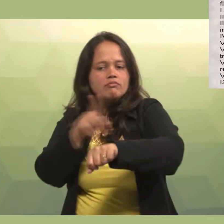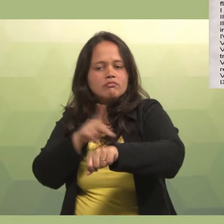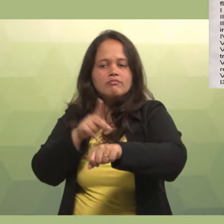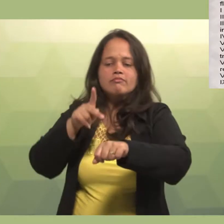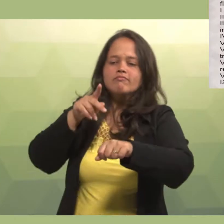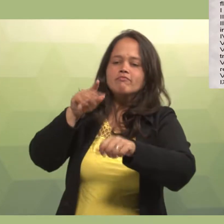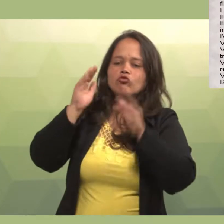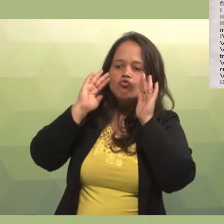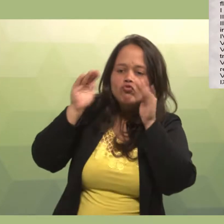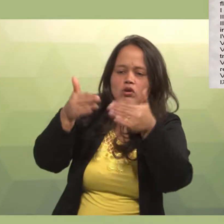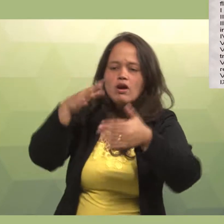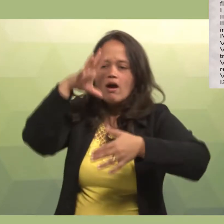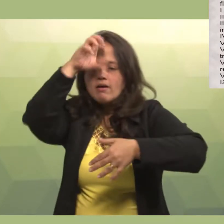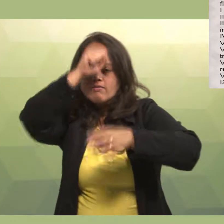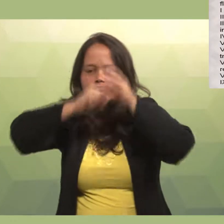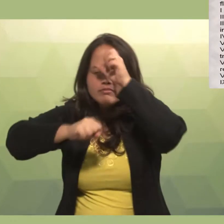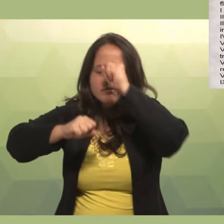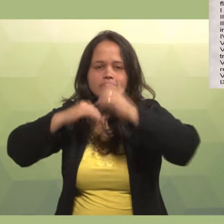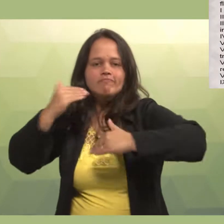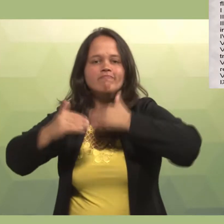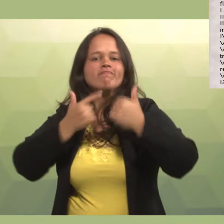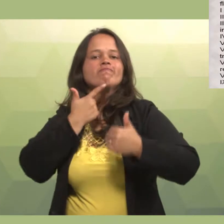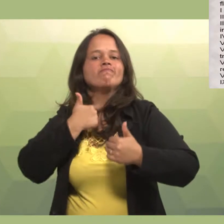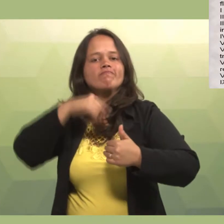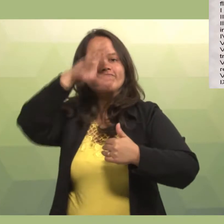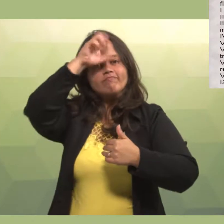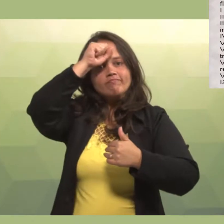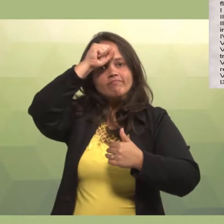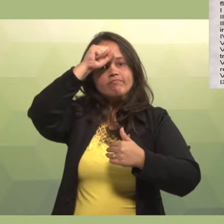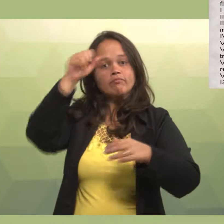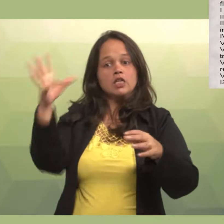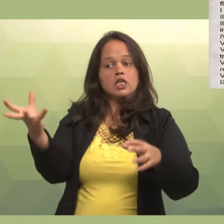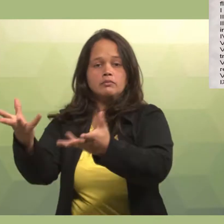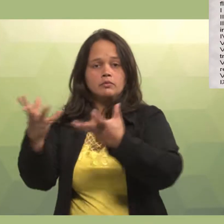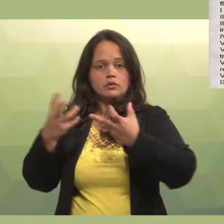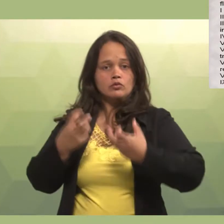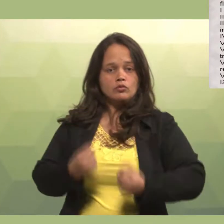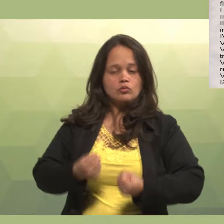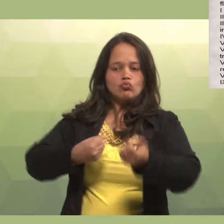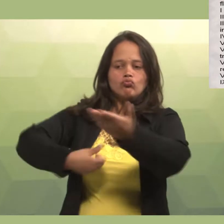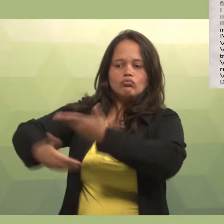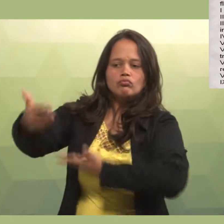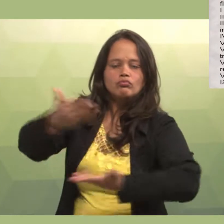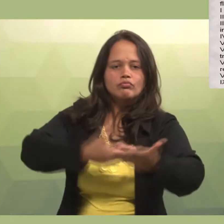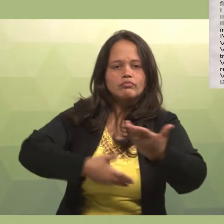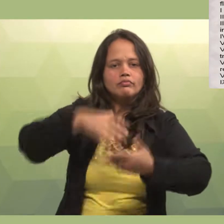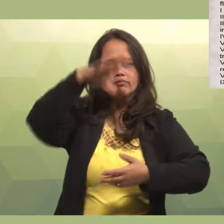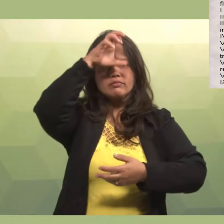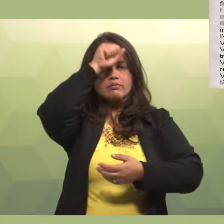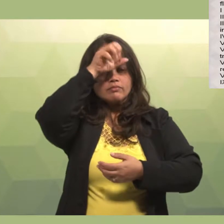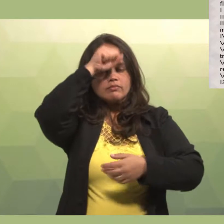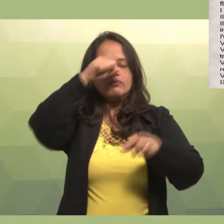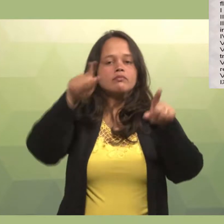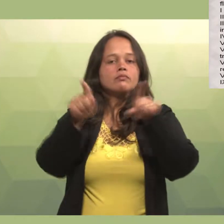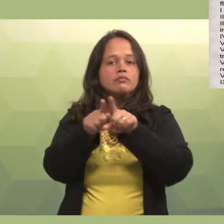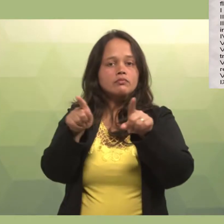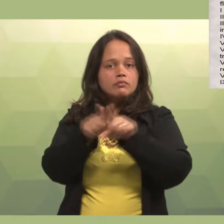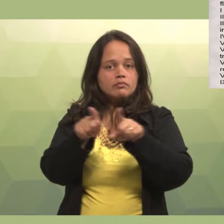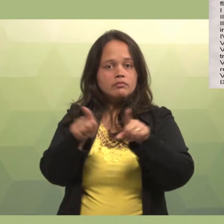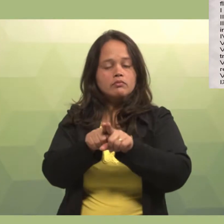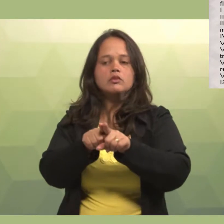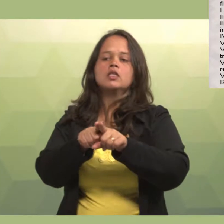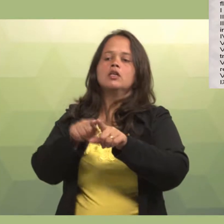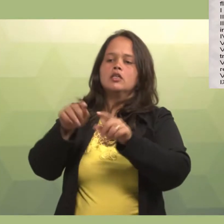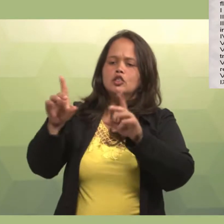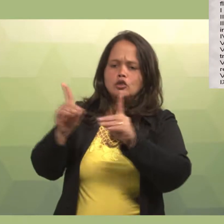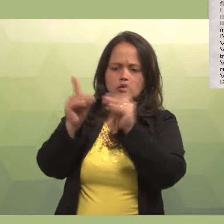no gosto de aprender. Adoção de rede de aprendizagem, também como ferramenta didático-pedagógica relevante